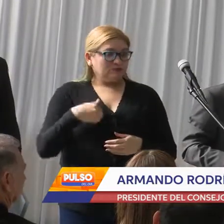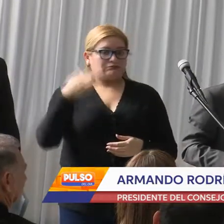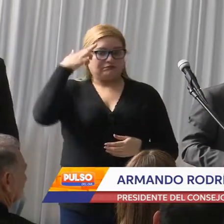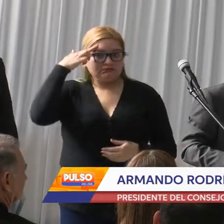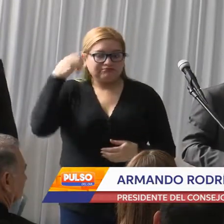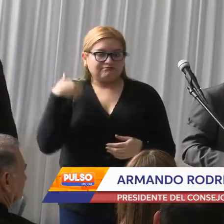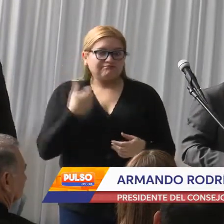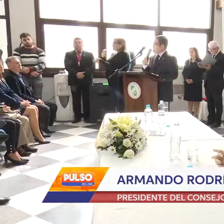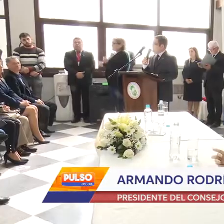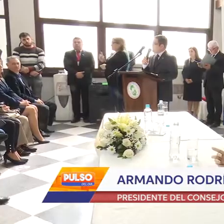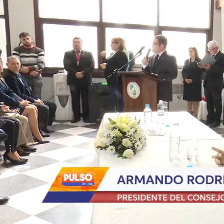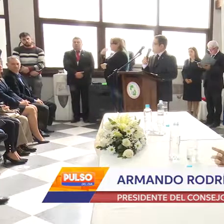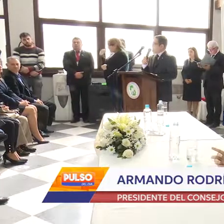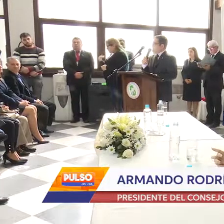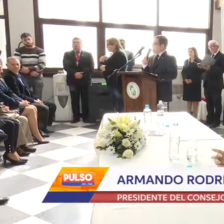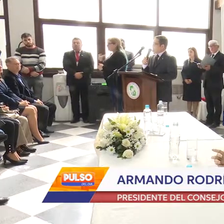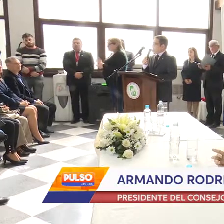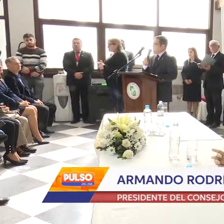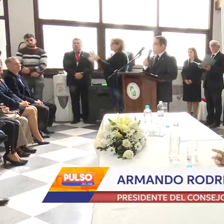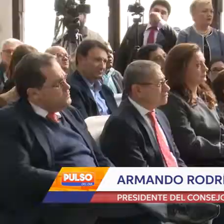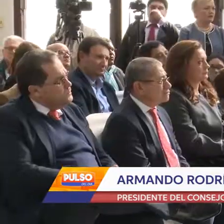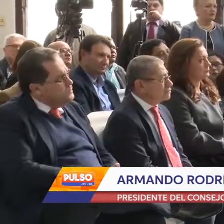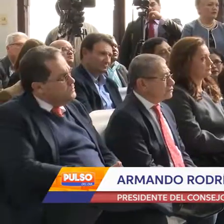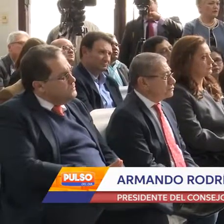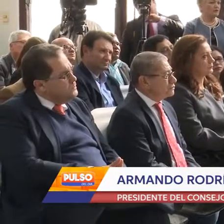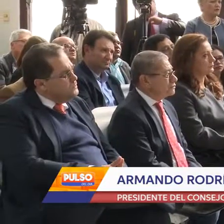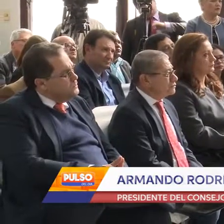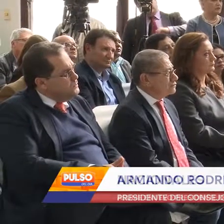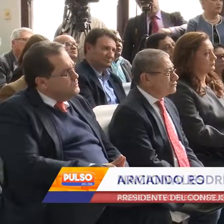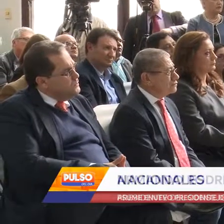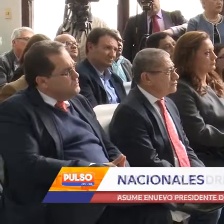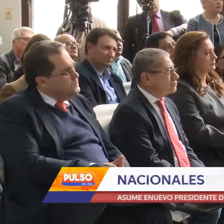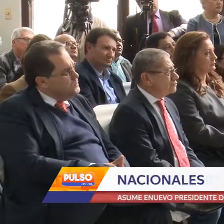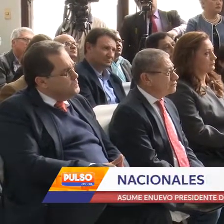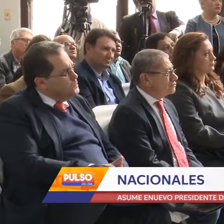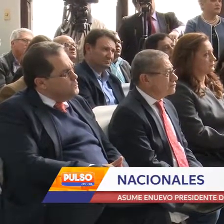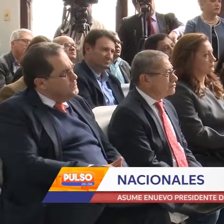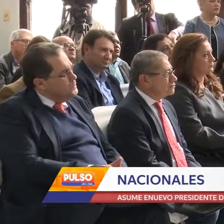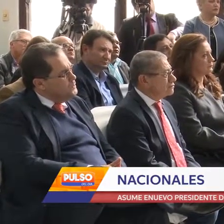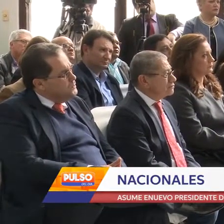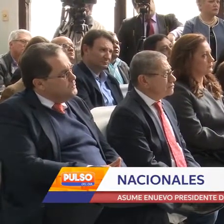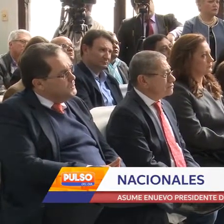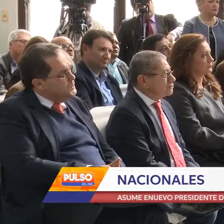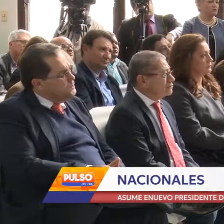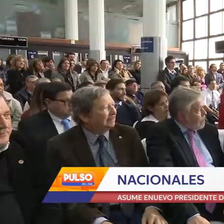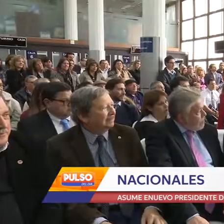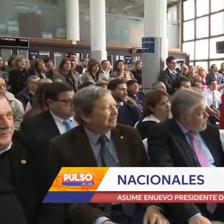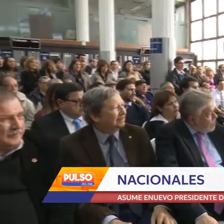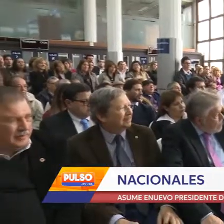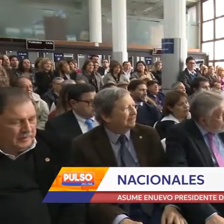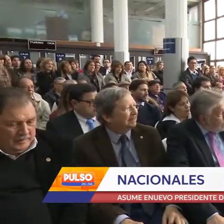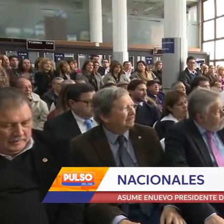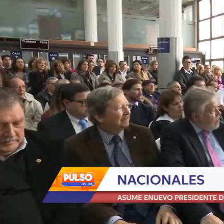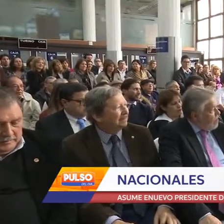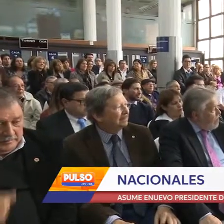honra yo me comprometo a trabajar de manera tesonera y profesional para que esta designación esté a la altura de la